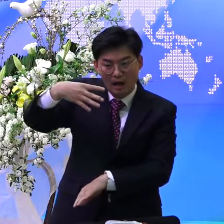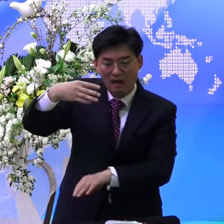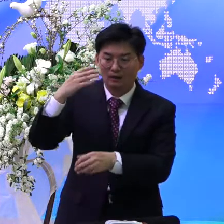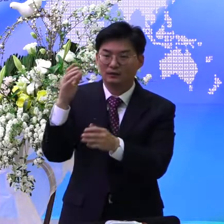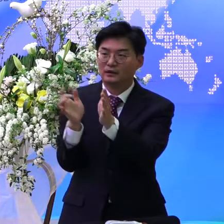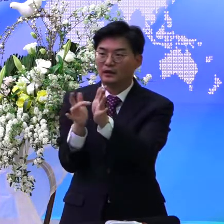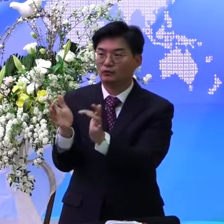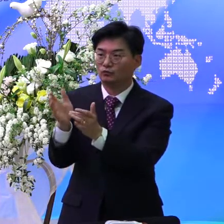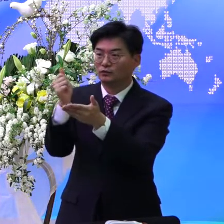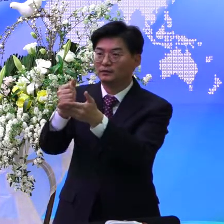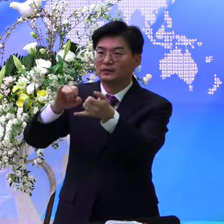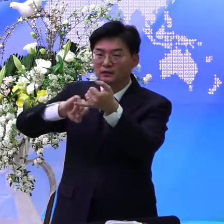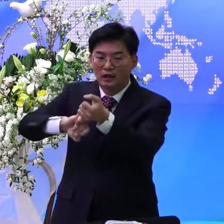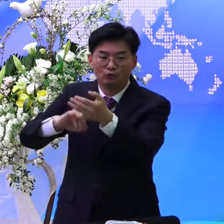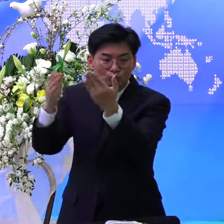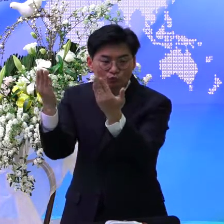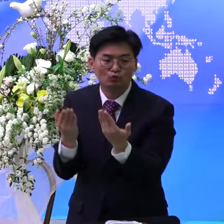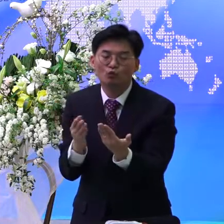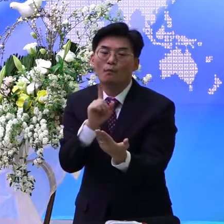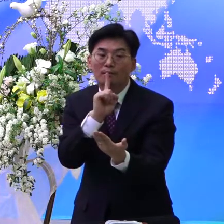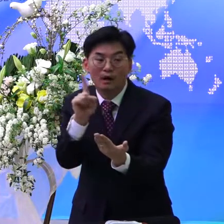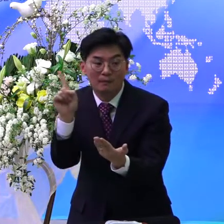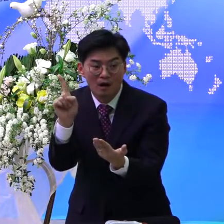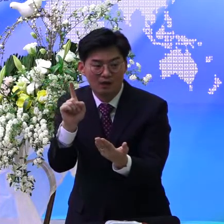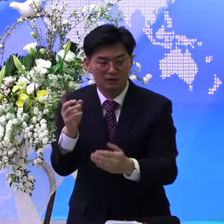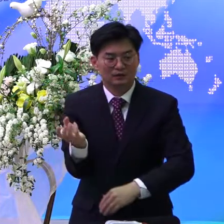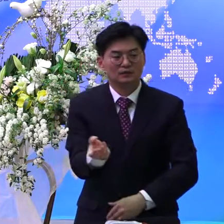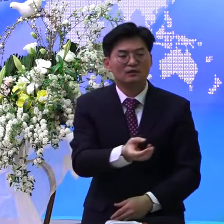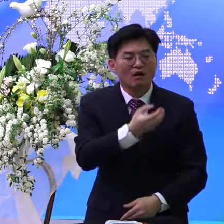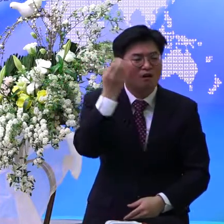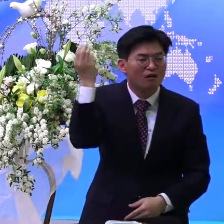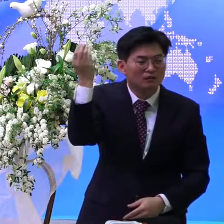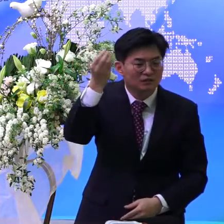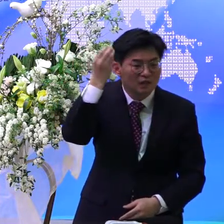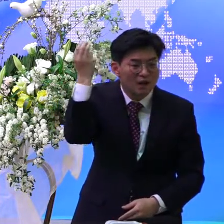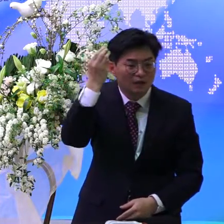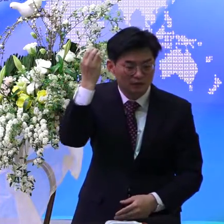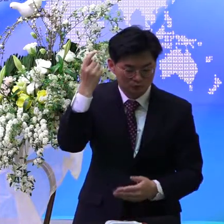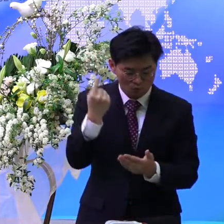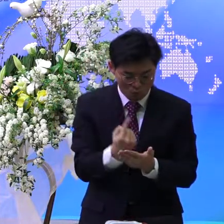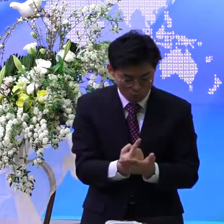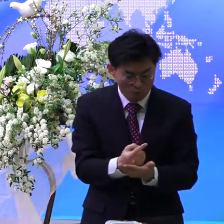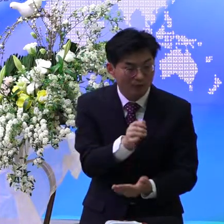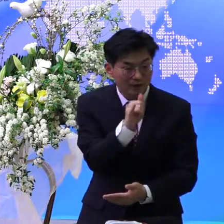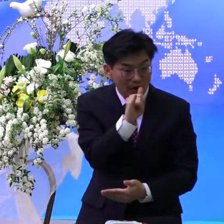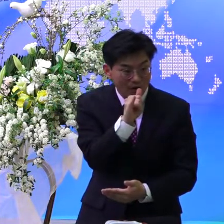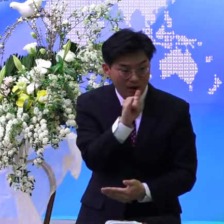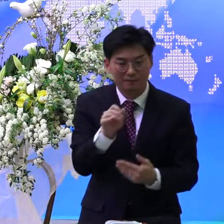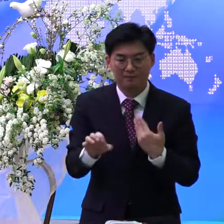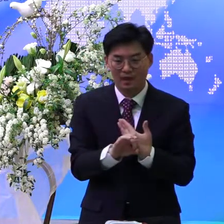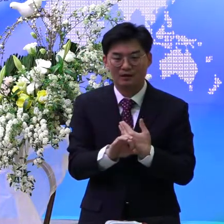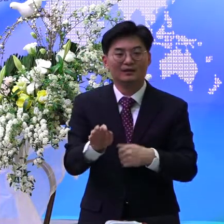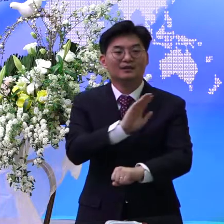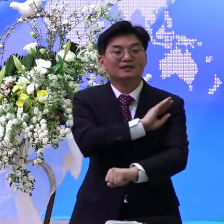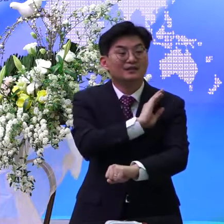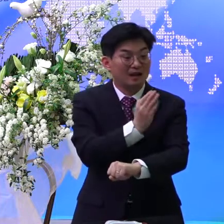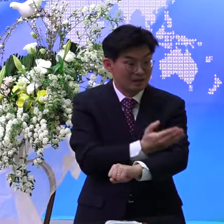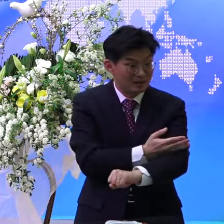받을 것이다. 성령의 세례를 받으면 권능이 너희 가운데 임할 것이고 그리고 너희들은 온